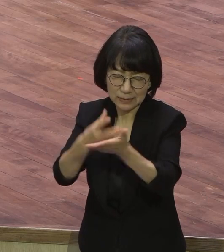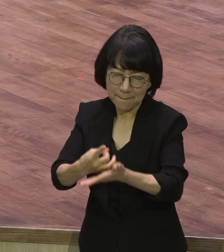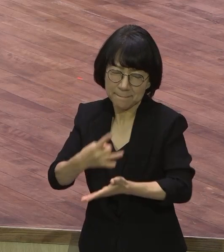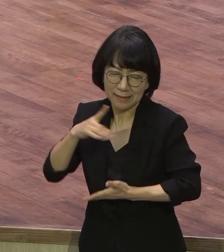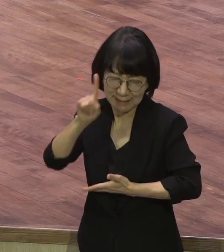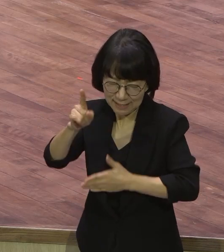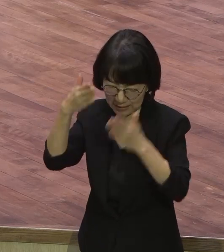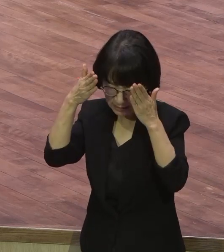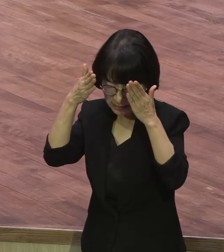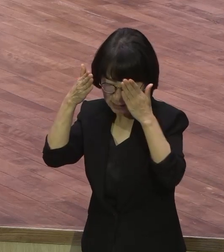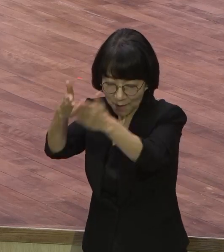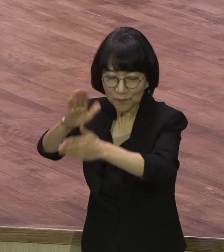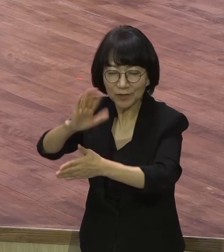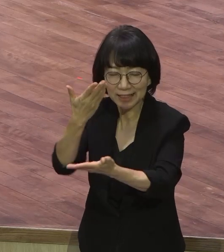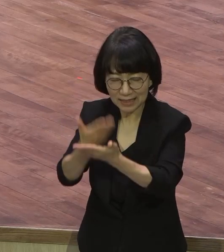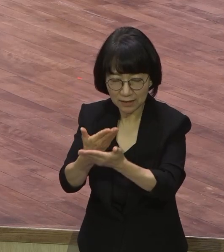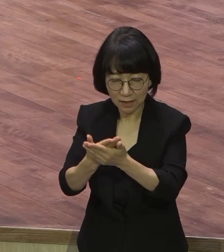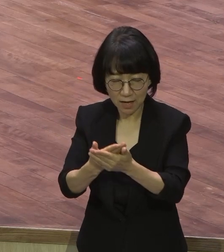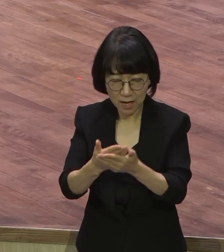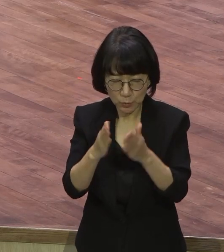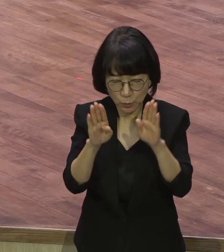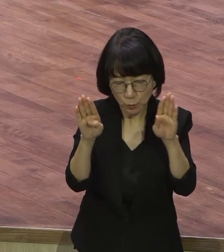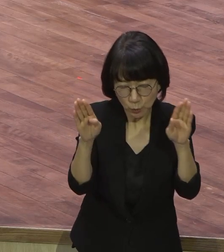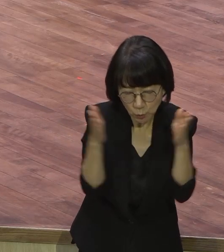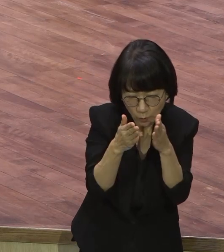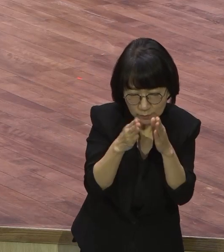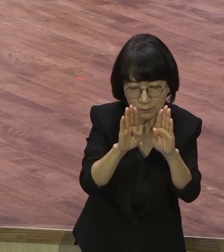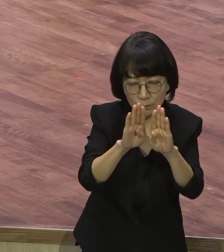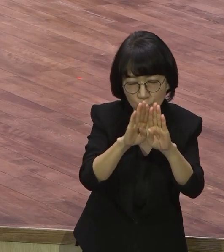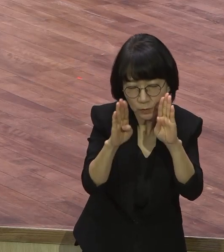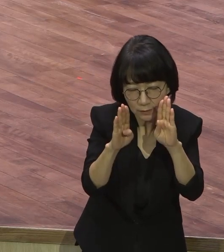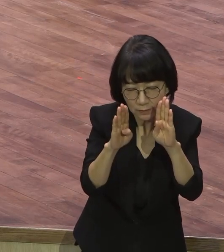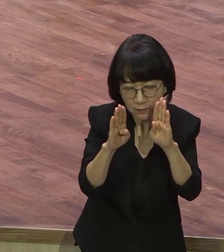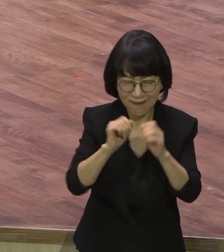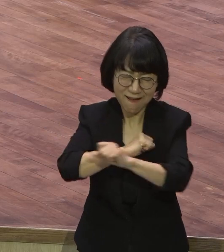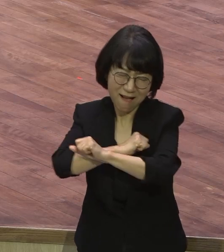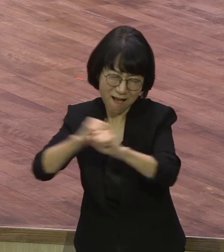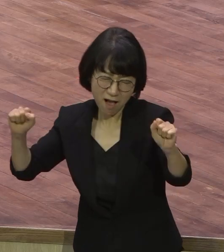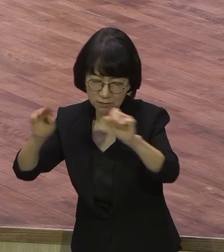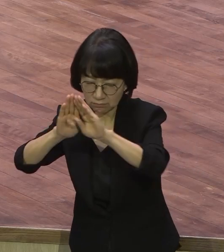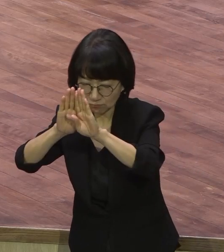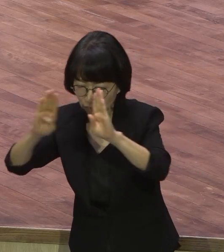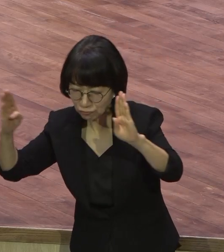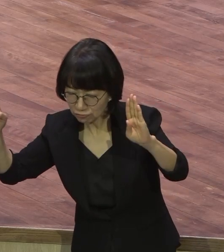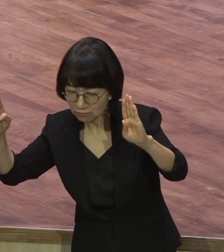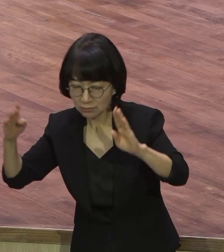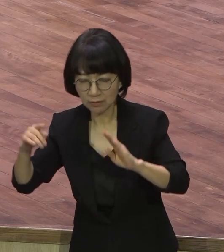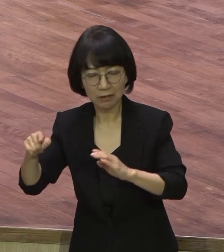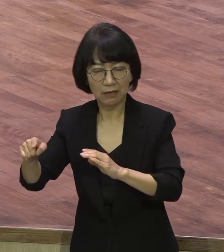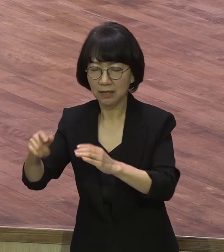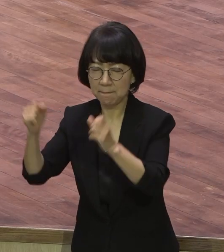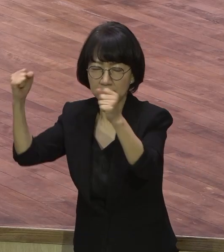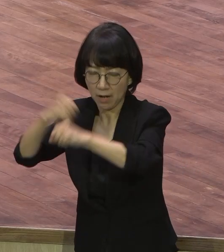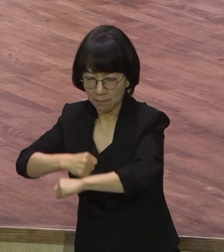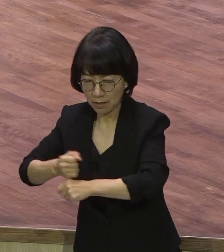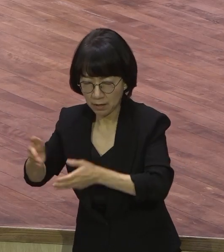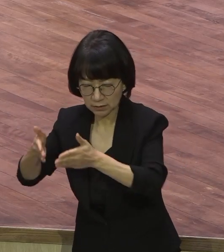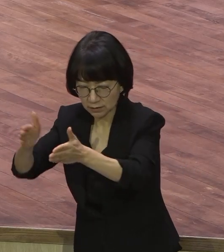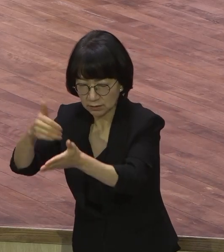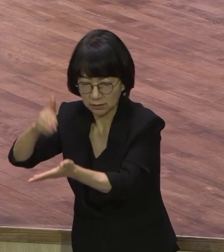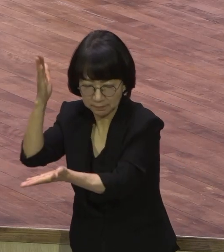주옵사사. 좁은 문 넓은 문 있습니다. 하나님 좁은 문으로 들어가게 하야 주옵사사. 넓은 문은 멸망의 길이란